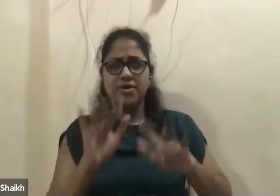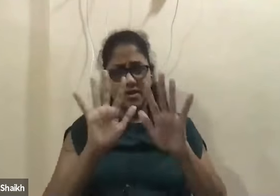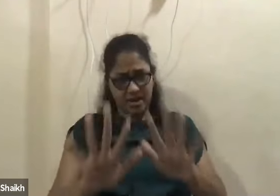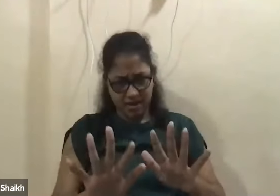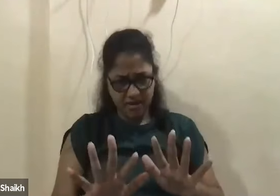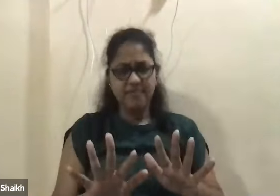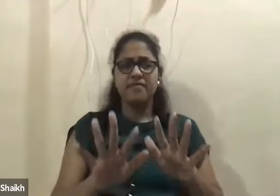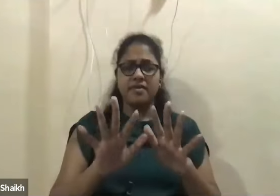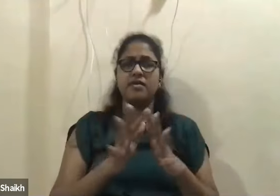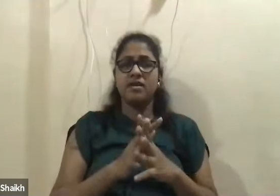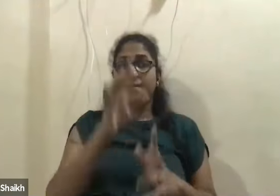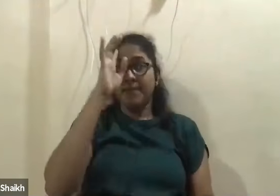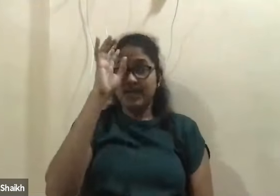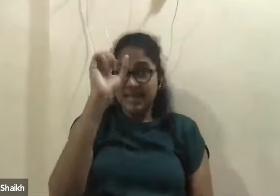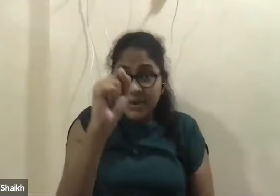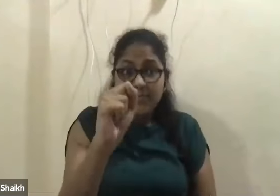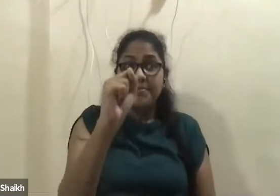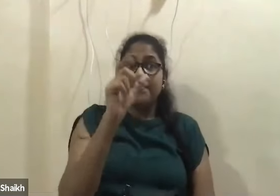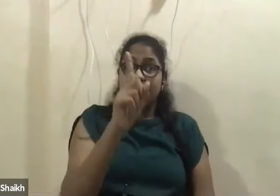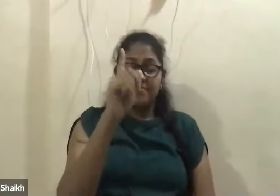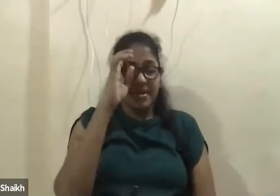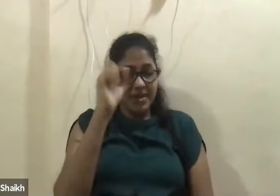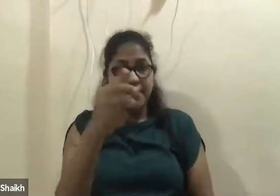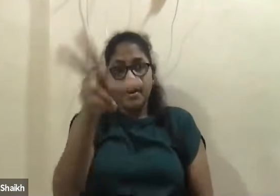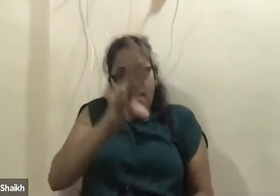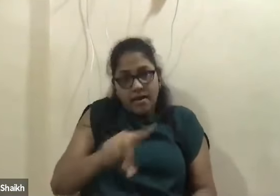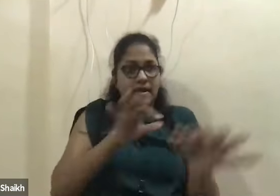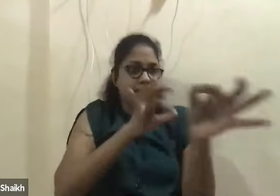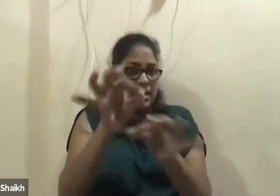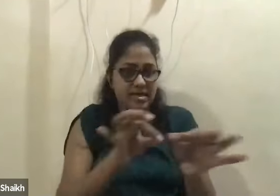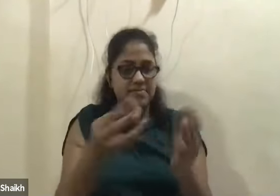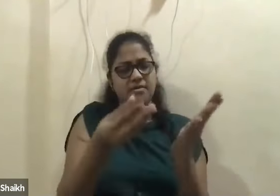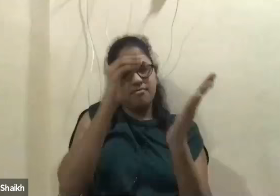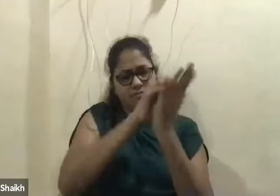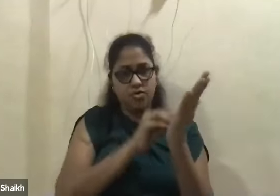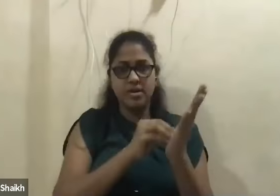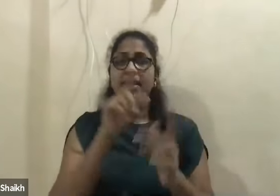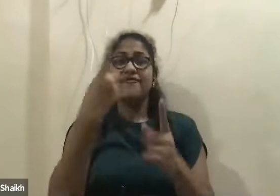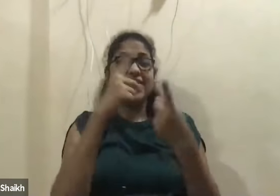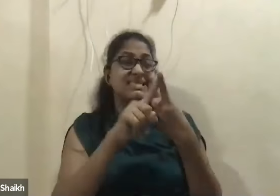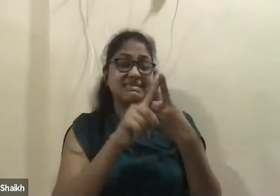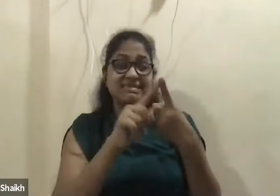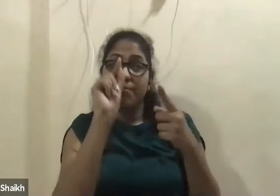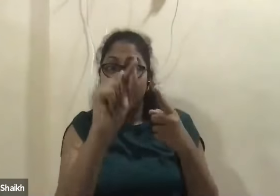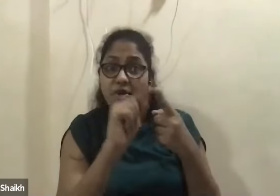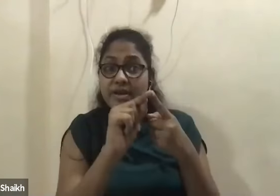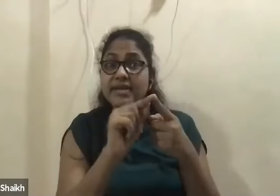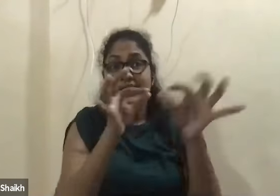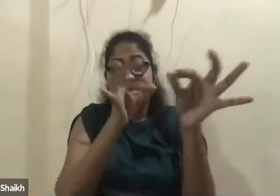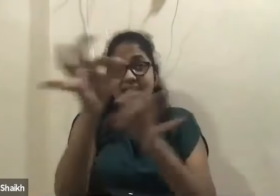it's important to again reinforce them. एक तो ये specify करना कि आप इस trust को